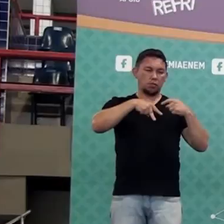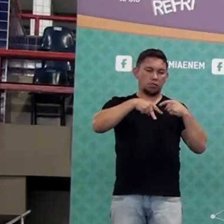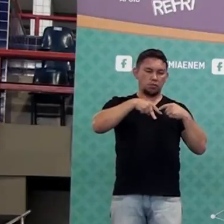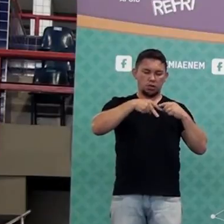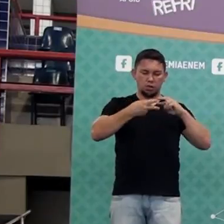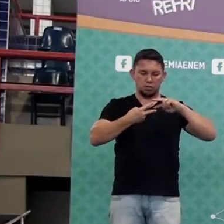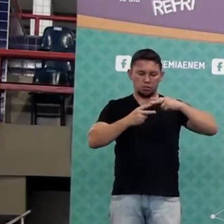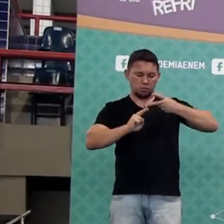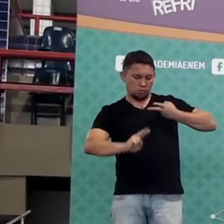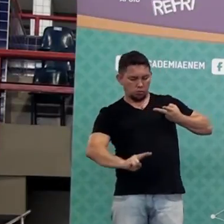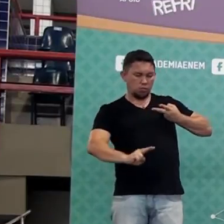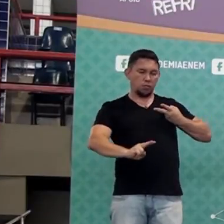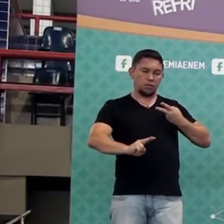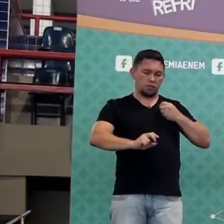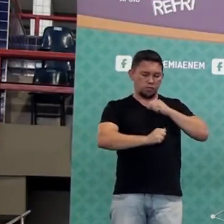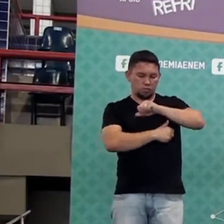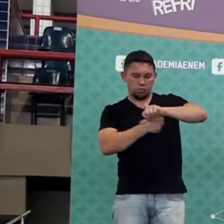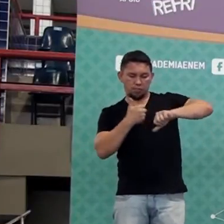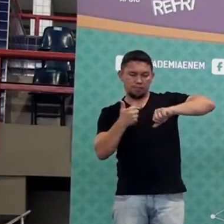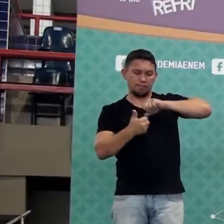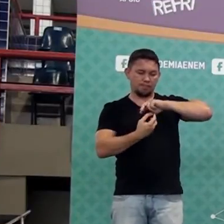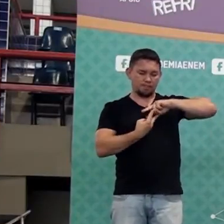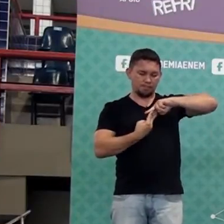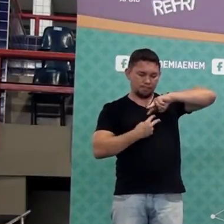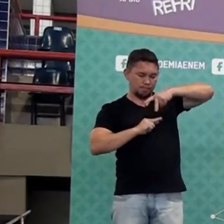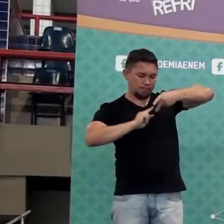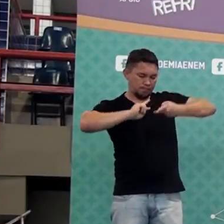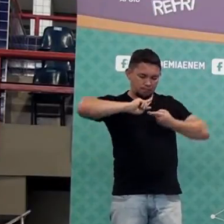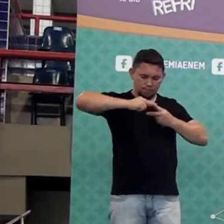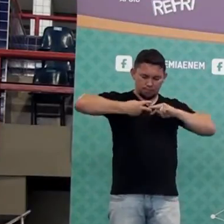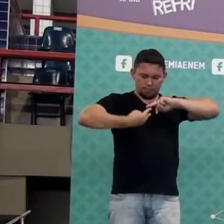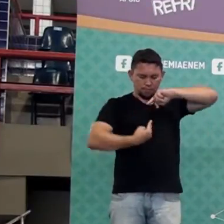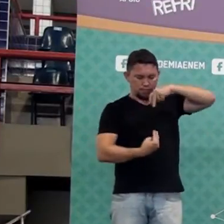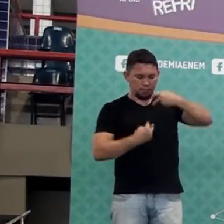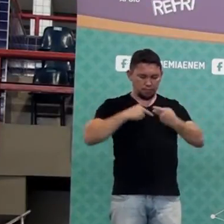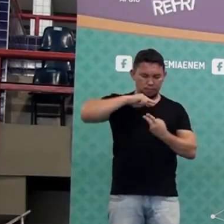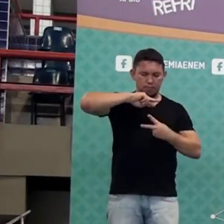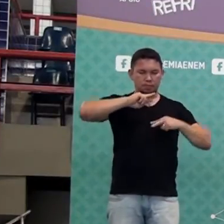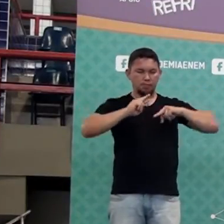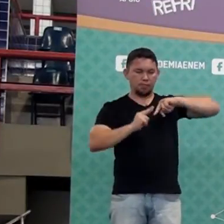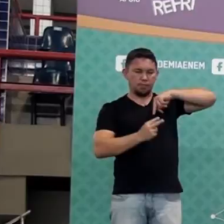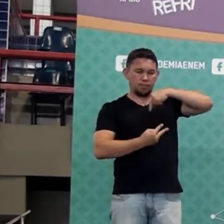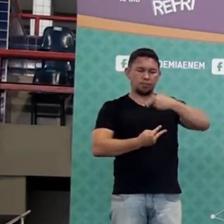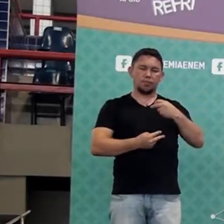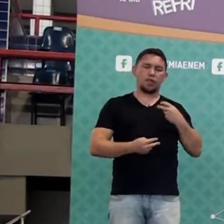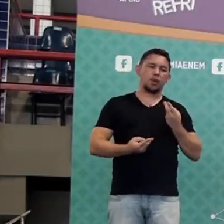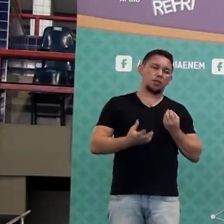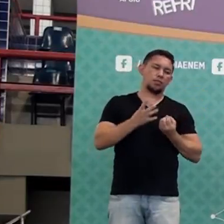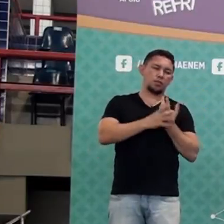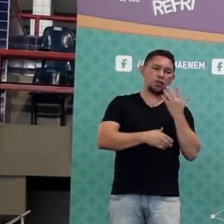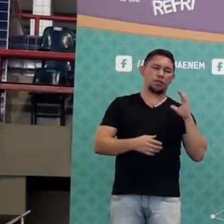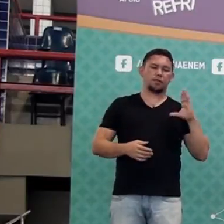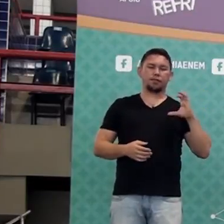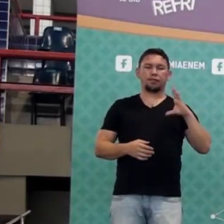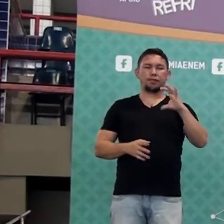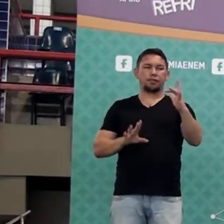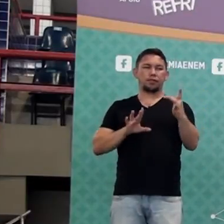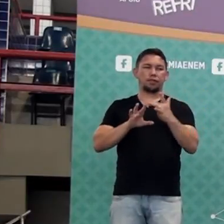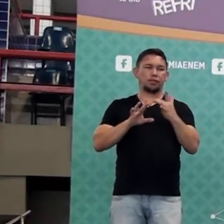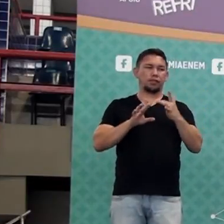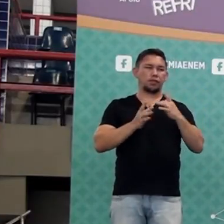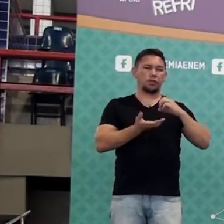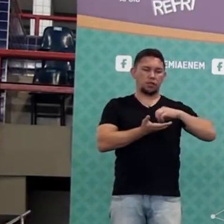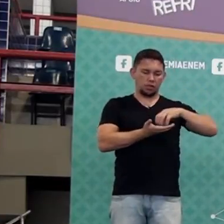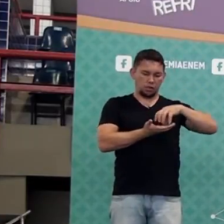de DNA, provoca mutações e, consequentemente, há uma boa probabilidade de gerar câncer quando a gente entra em contato com